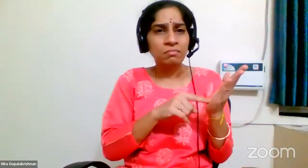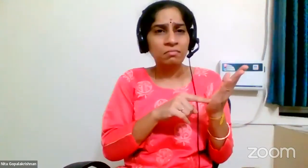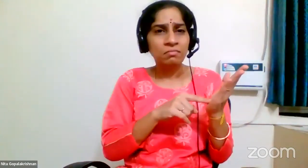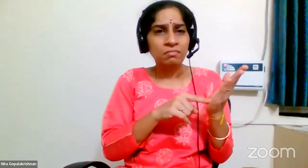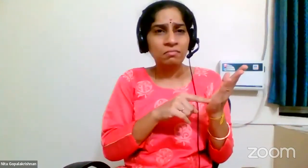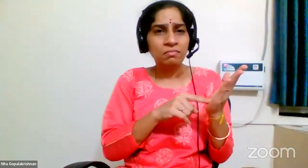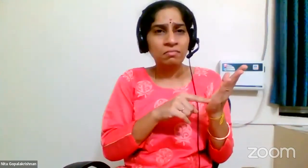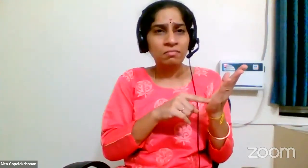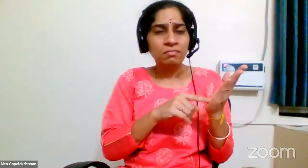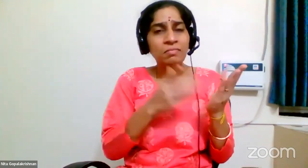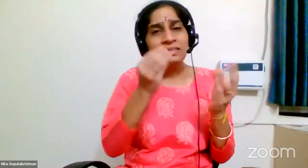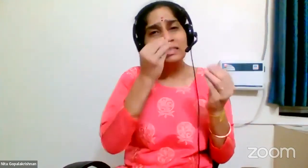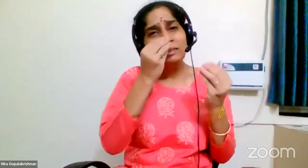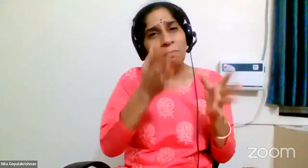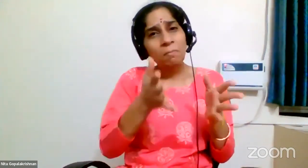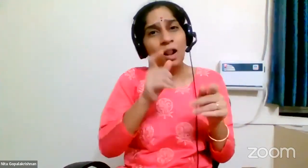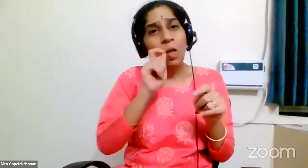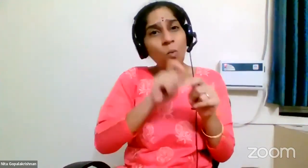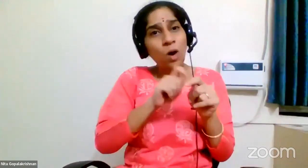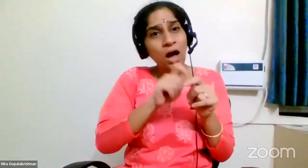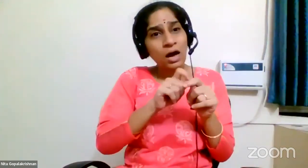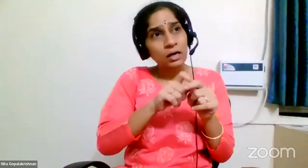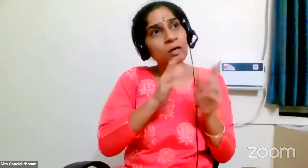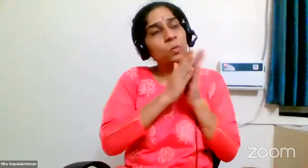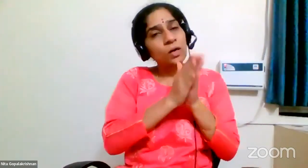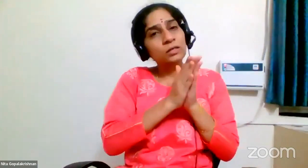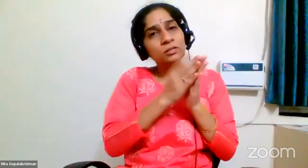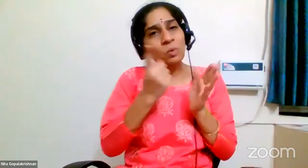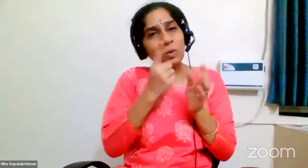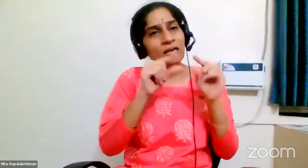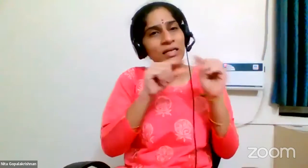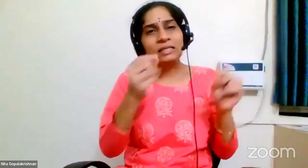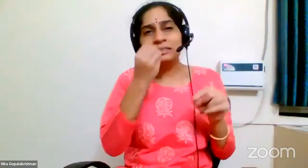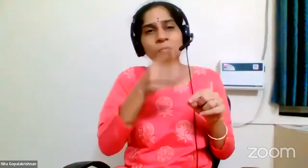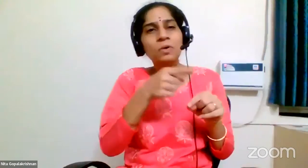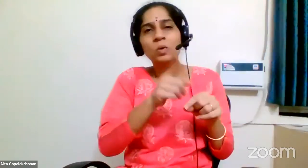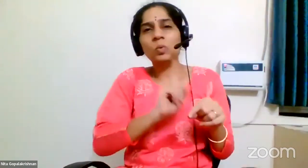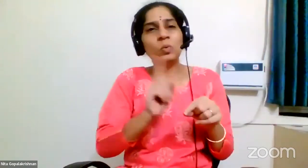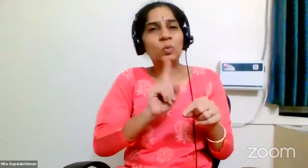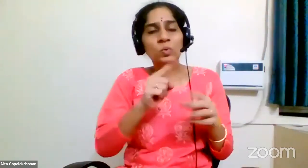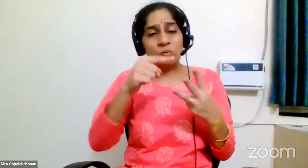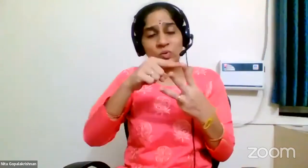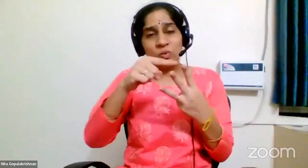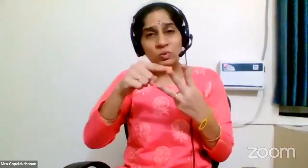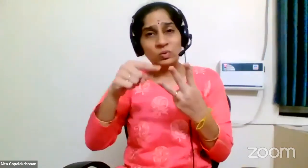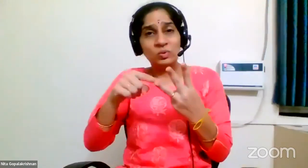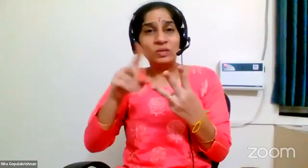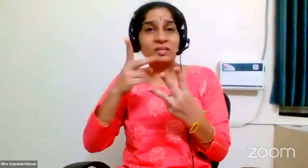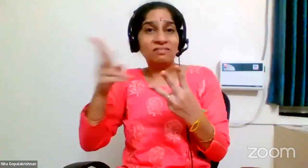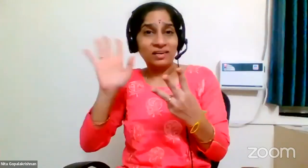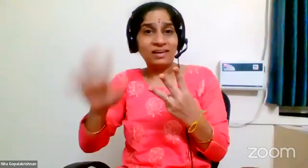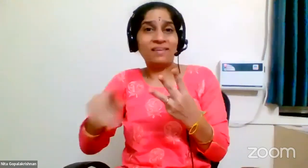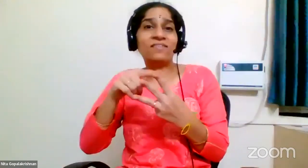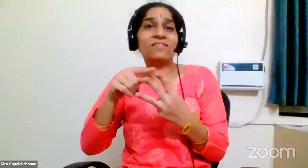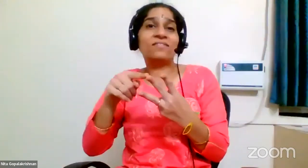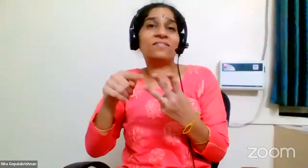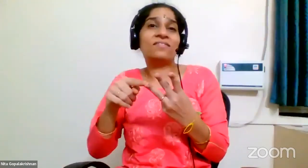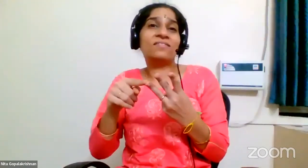हैं, ये कैसे कार्य करते हैं और कैसे हमें इससे लाभ हो सकता